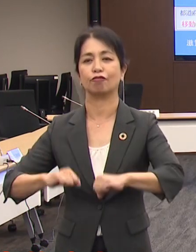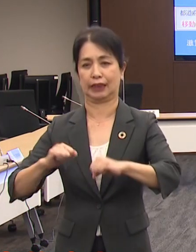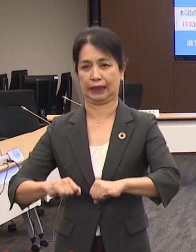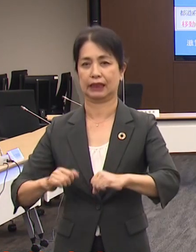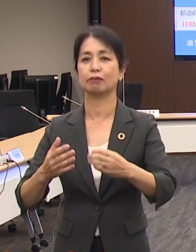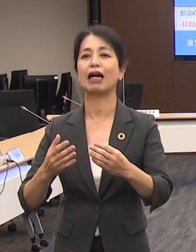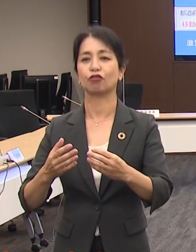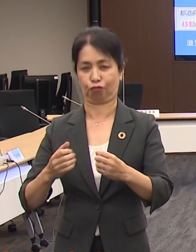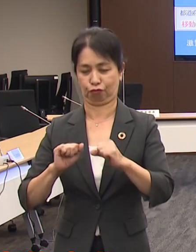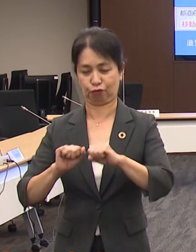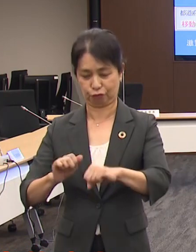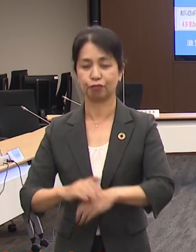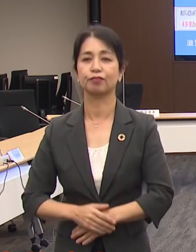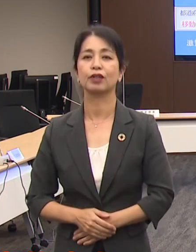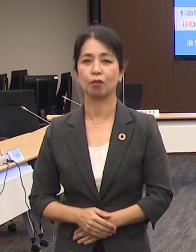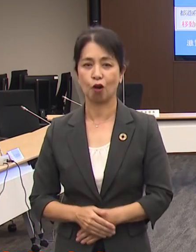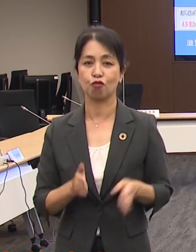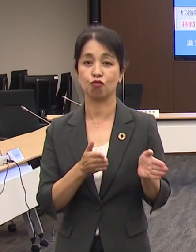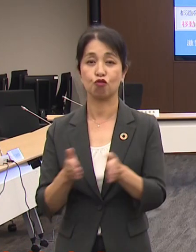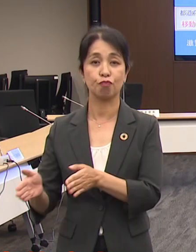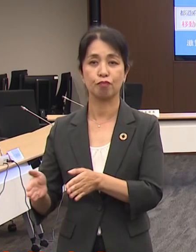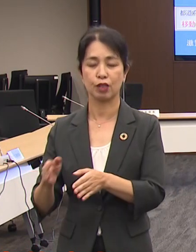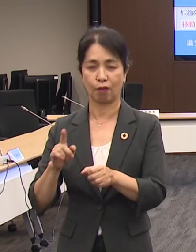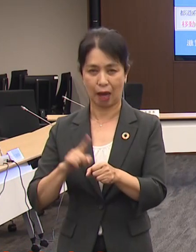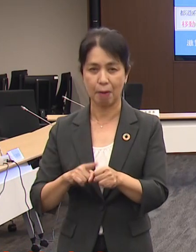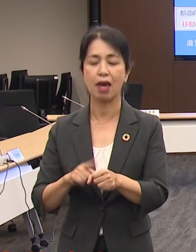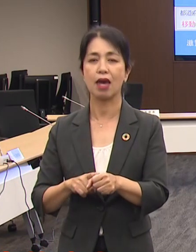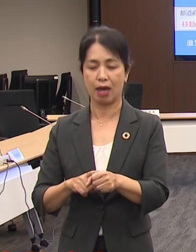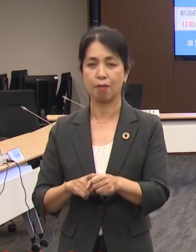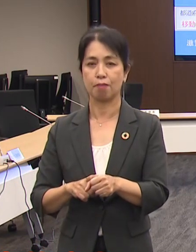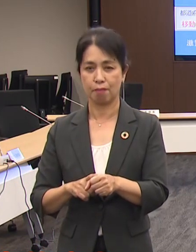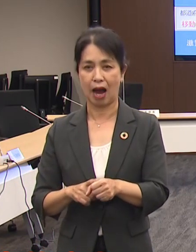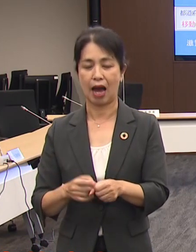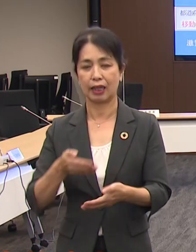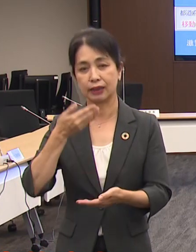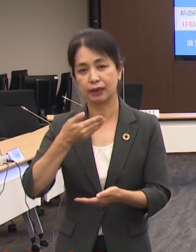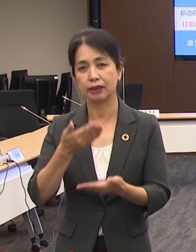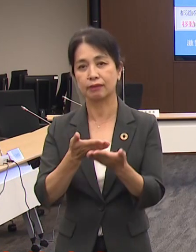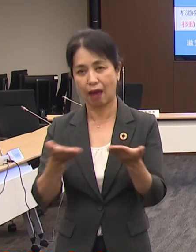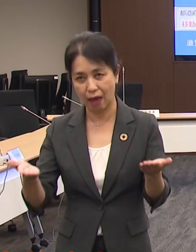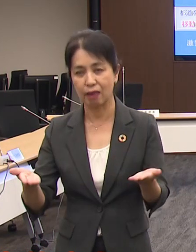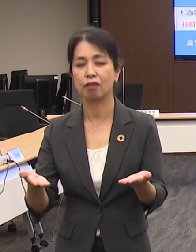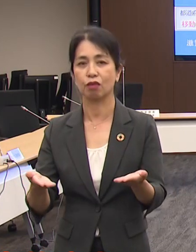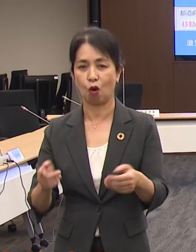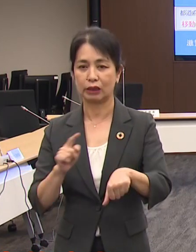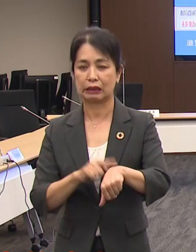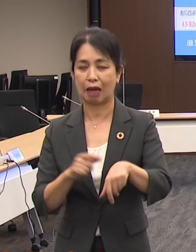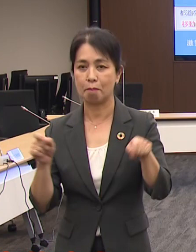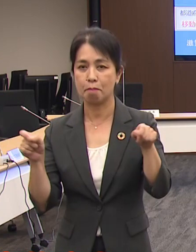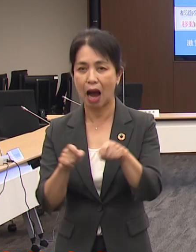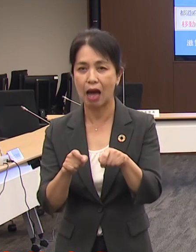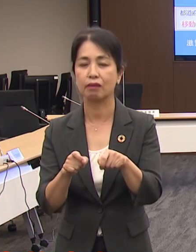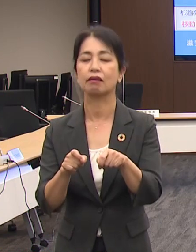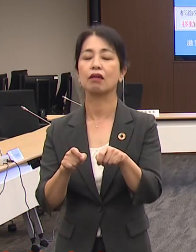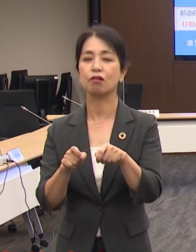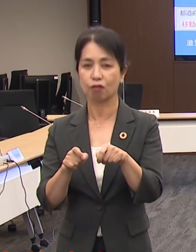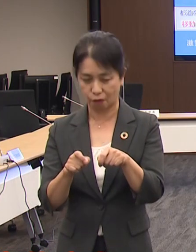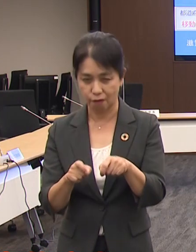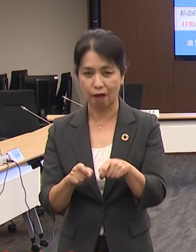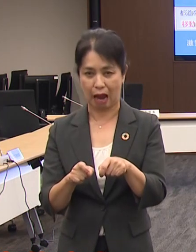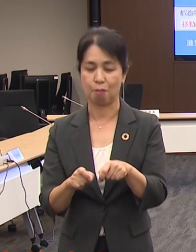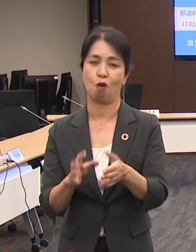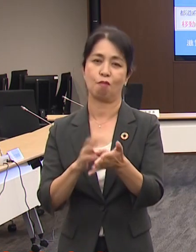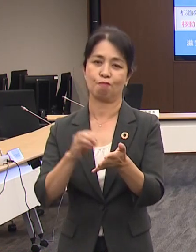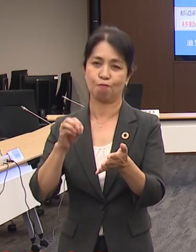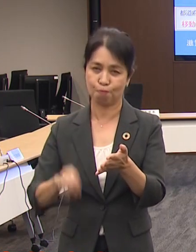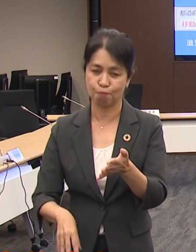合もありますので、飲食店等営業時間短縮の要請は解除する方向で国と協議すること